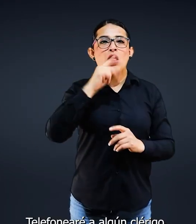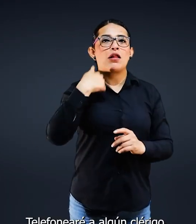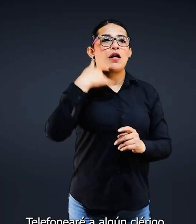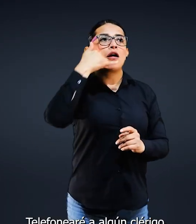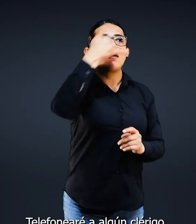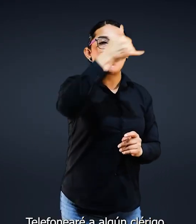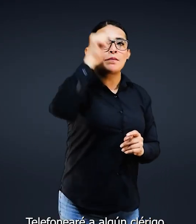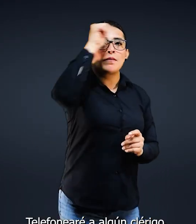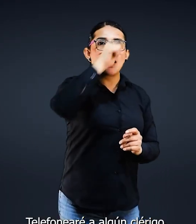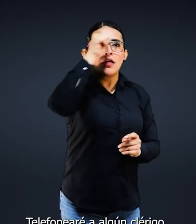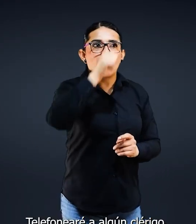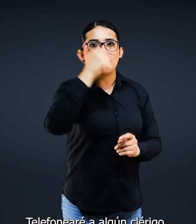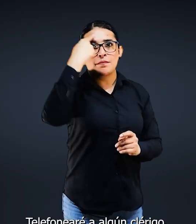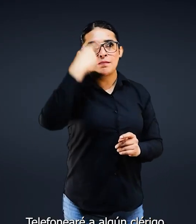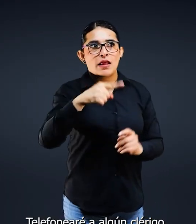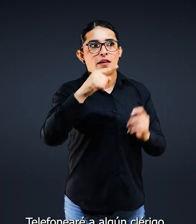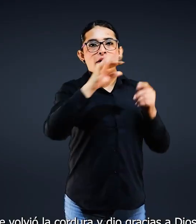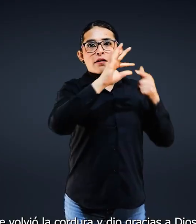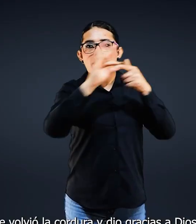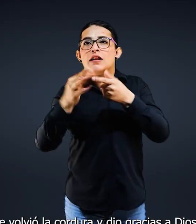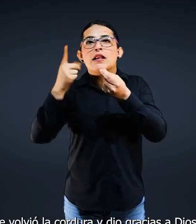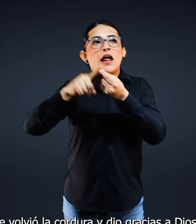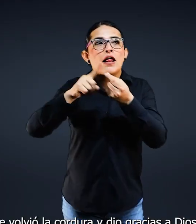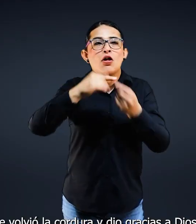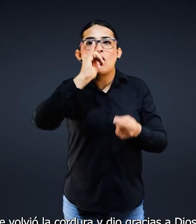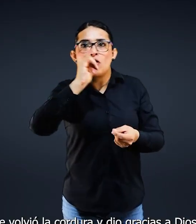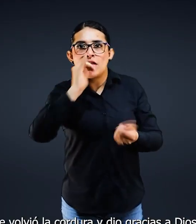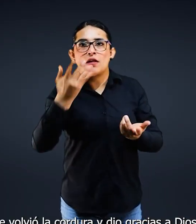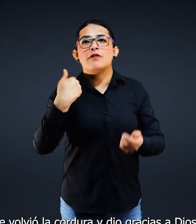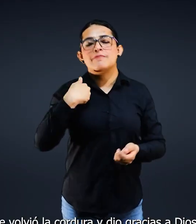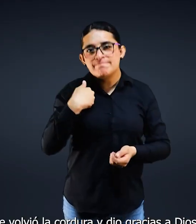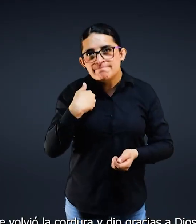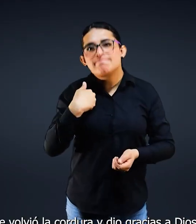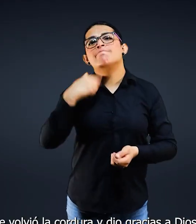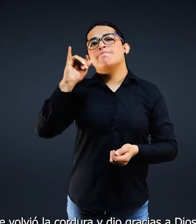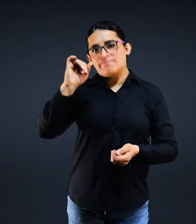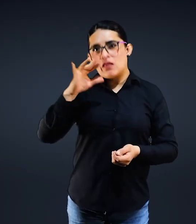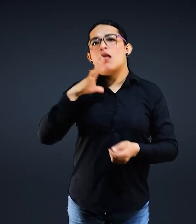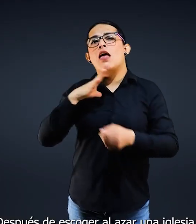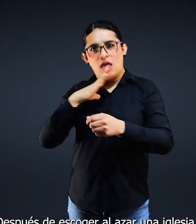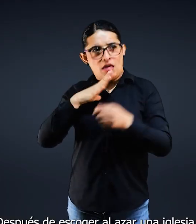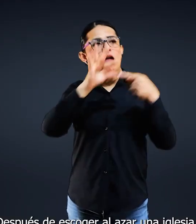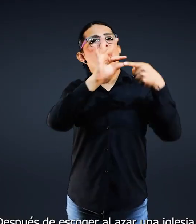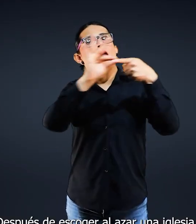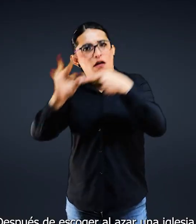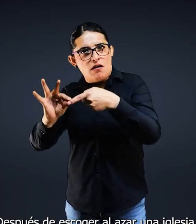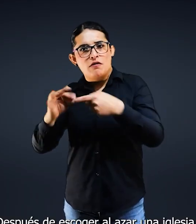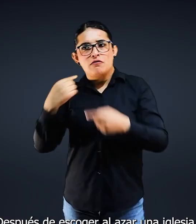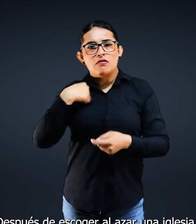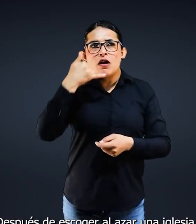Telefonearía a algún clérigo. Le volvió la cordura y dio gracias a Dios. Después de escoger al azar una iglesia,